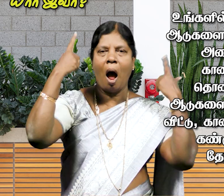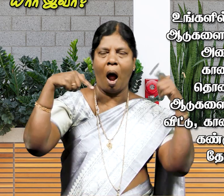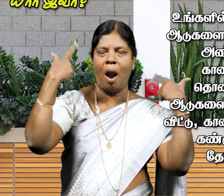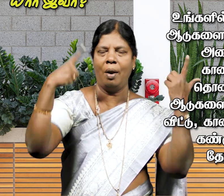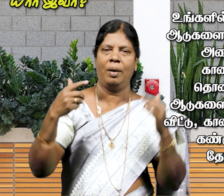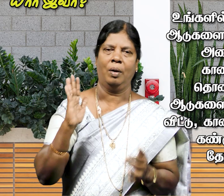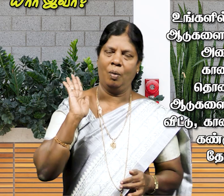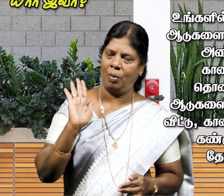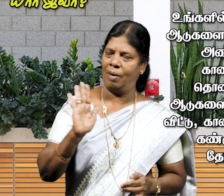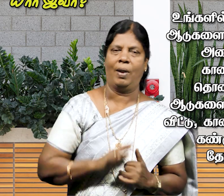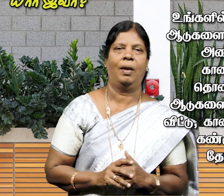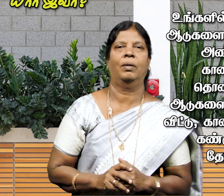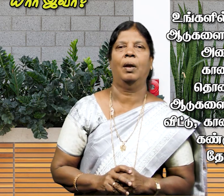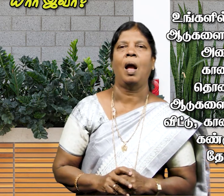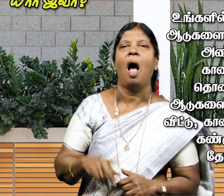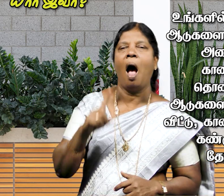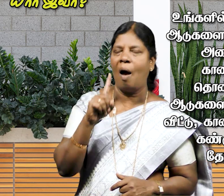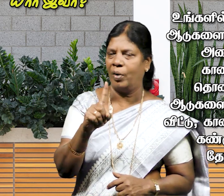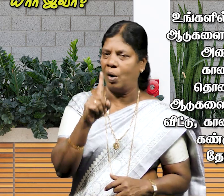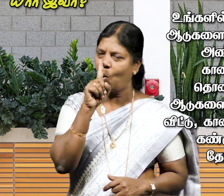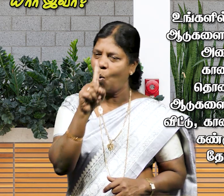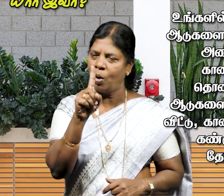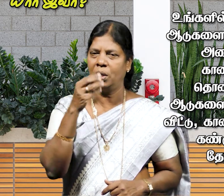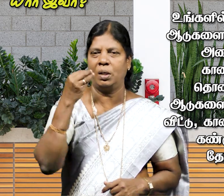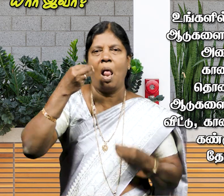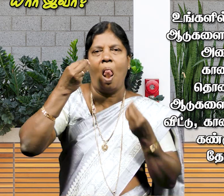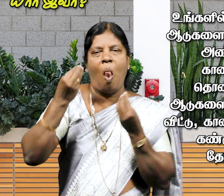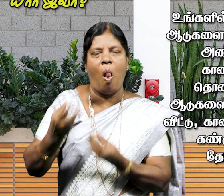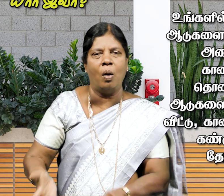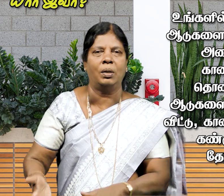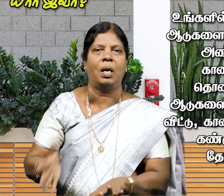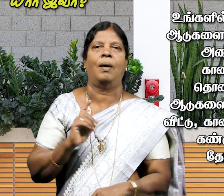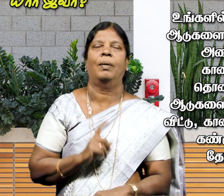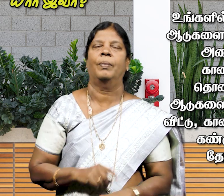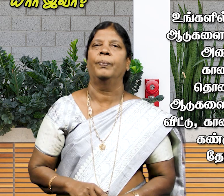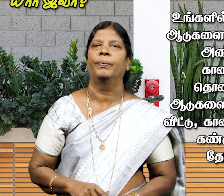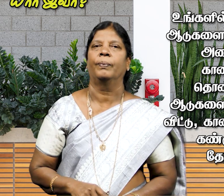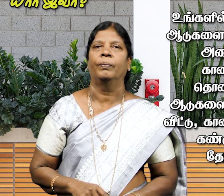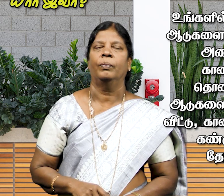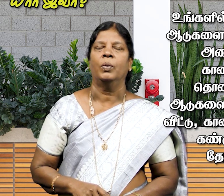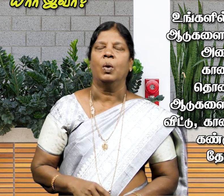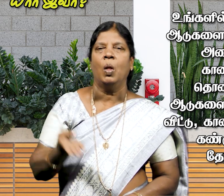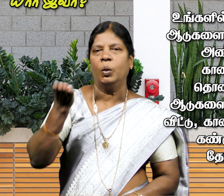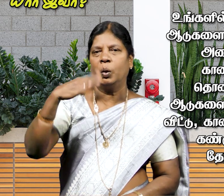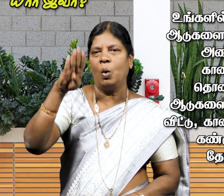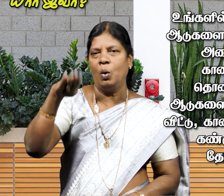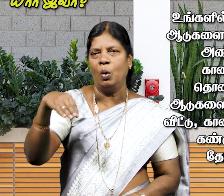100 ஆடுகளை உடையவனாய் இருந்து அவைகளில் ஒன்று காணாமற் போனால்,